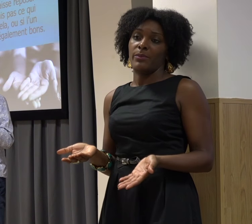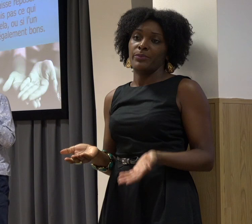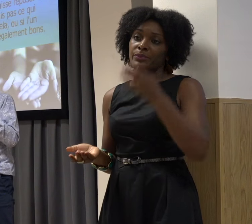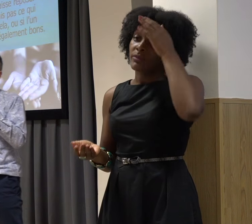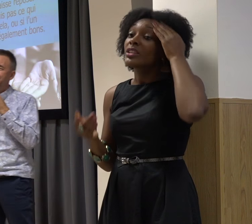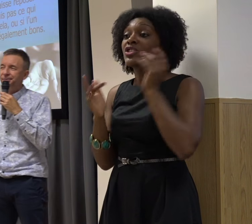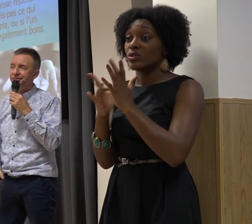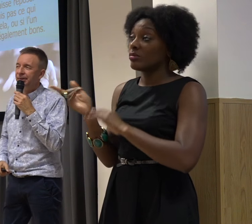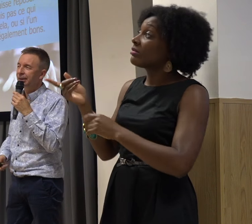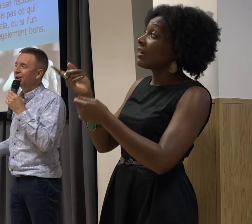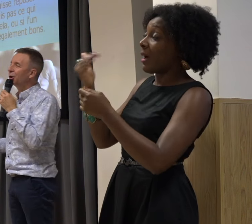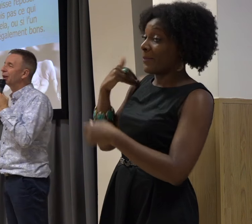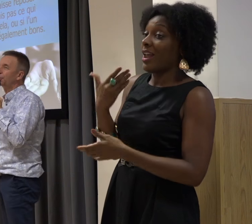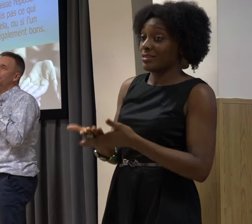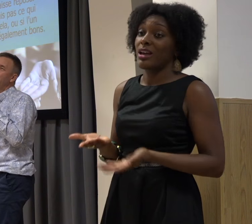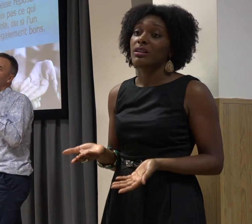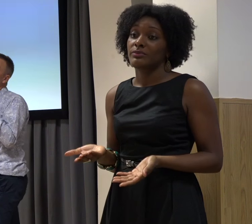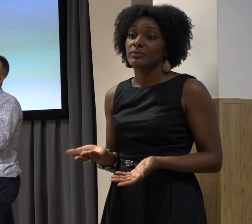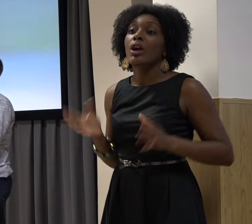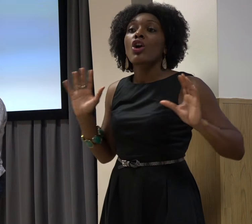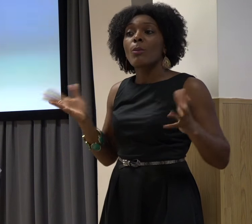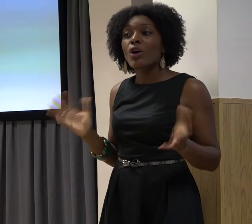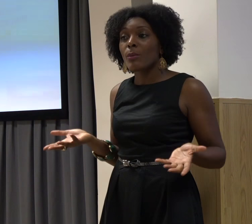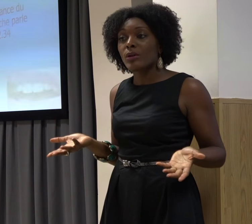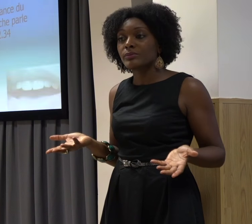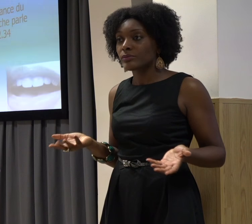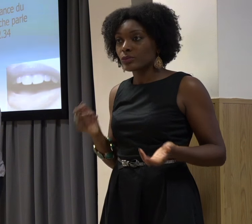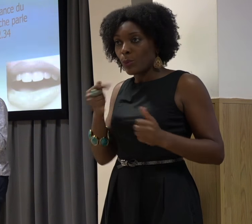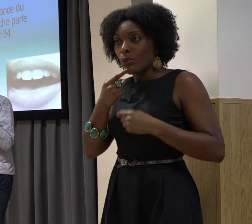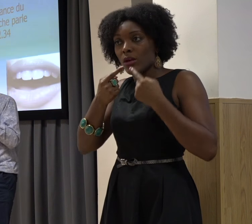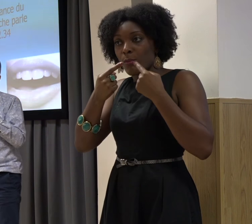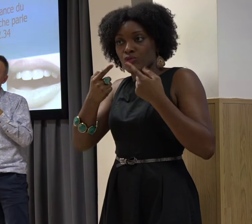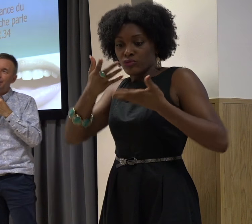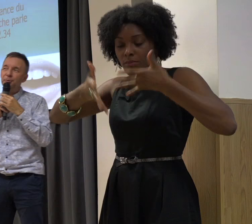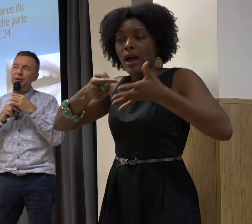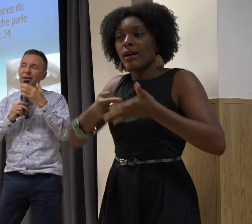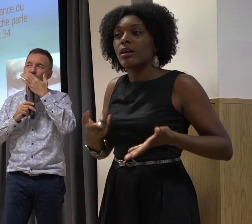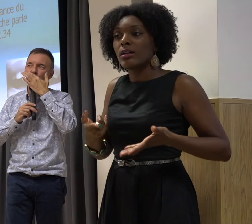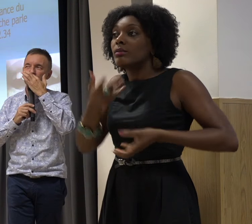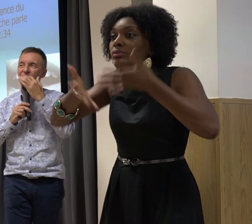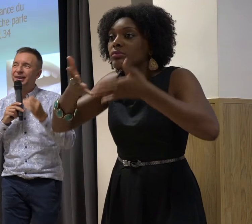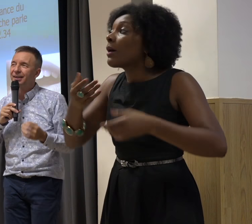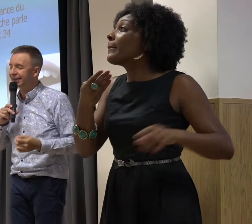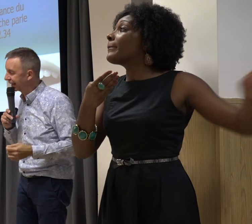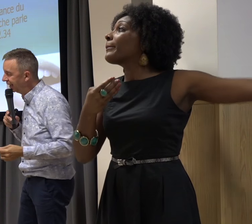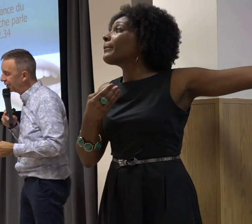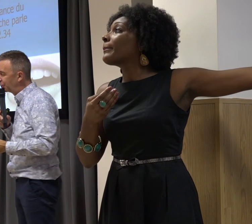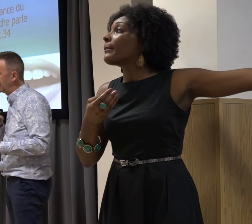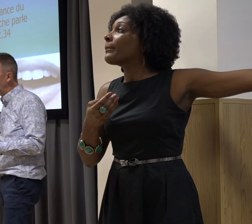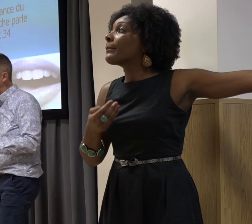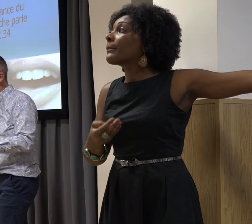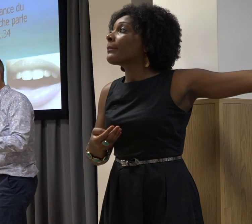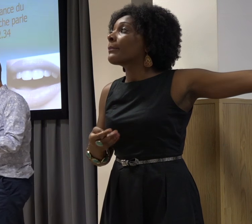Jésus nous appelle à cela. Comment est-ce qu'on peut le faire? On peut le faire aussi avec notre bouche. La Bible nous dit, Matthieu 12, 34, c'est